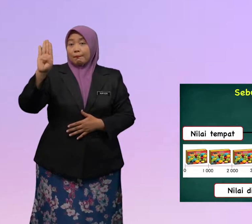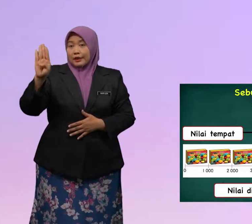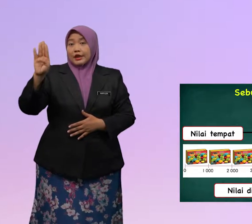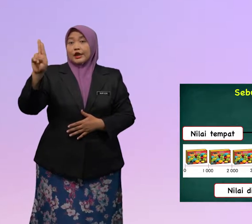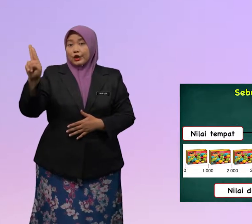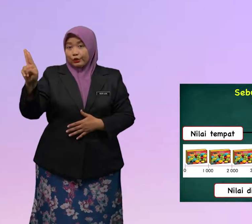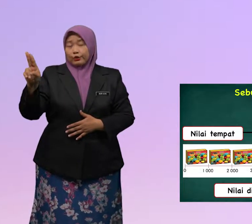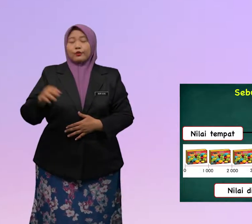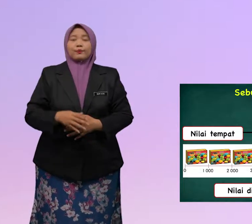R-I-B-U.